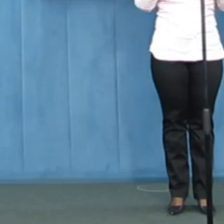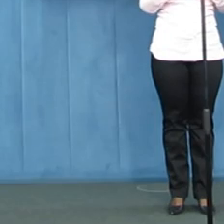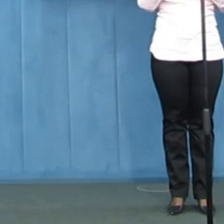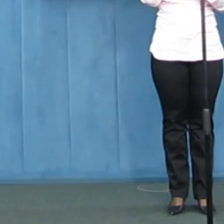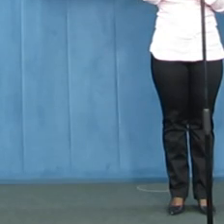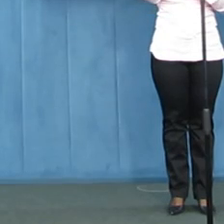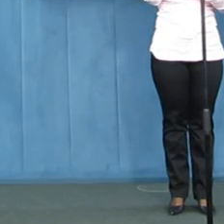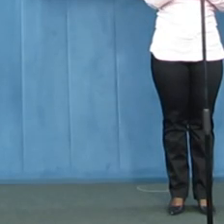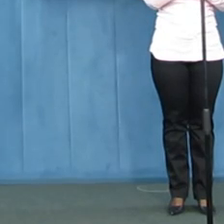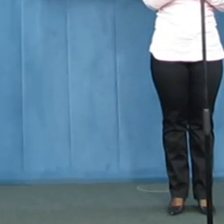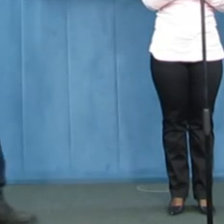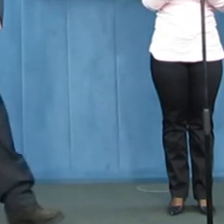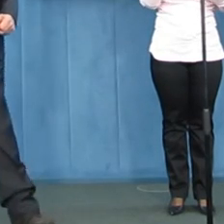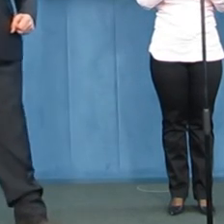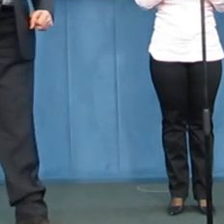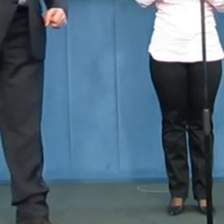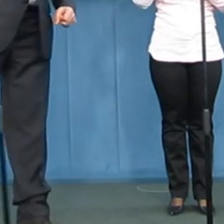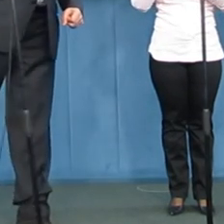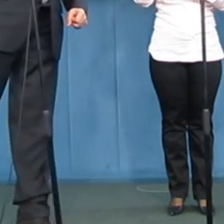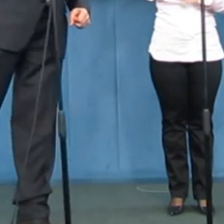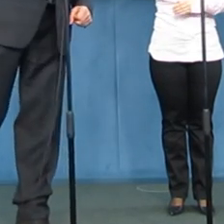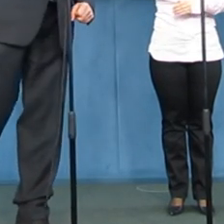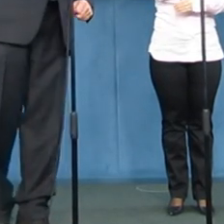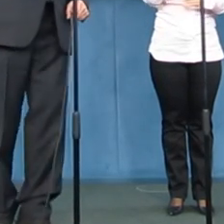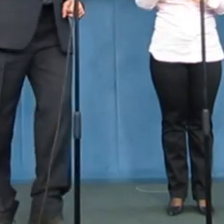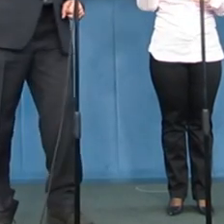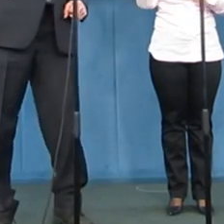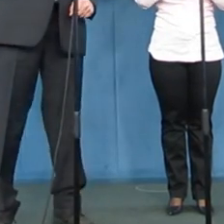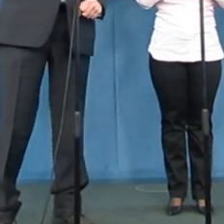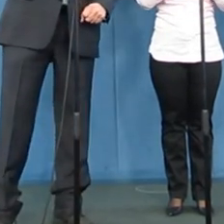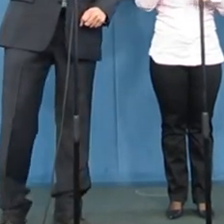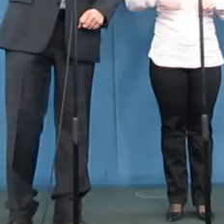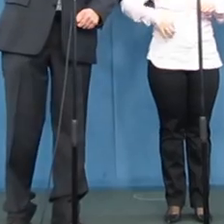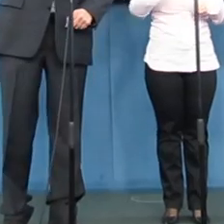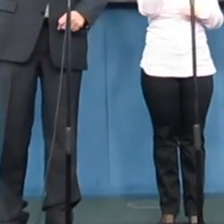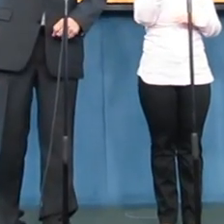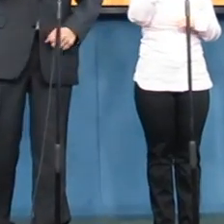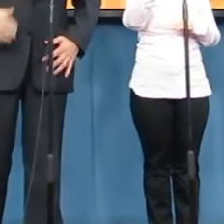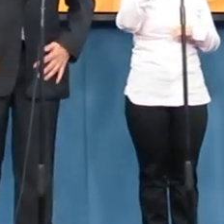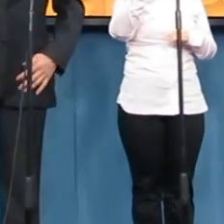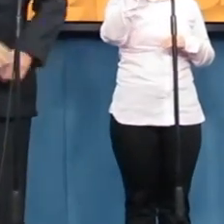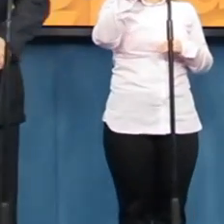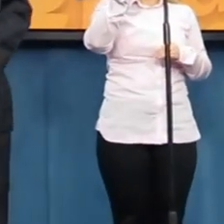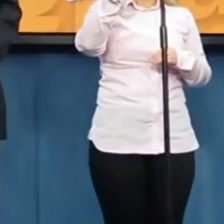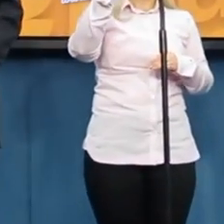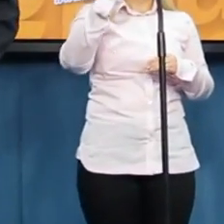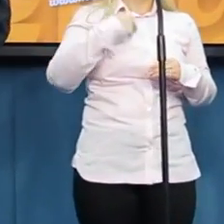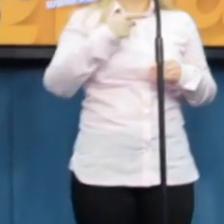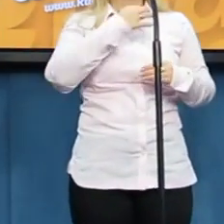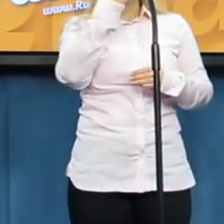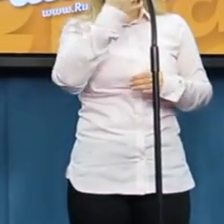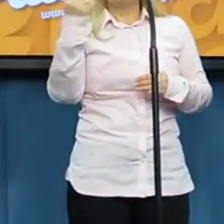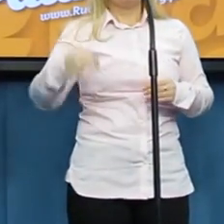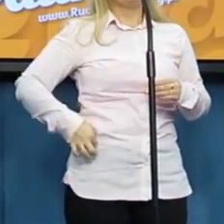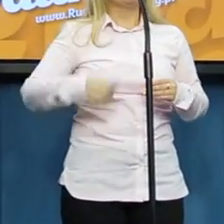oświadczenia w swoim imieniu i Marka Siwca, a więc zwróciłem się do pana Marka